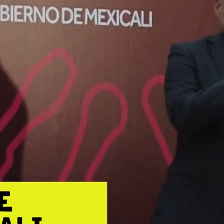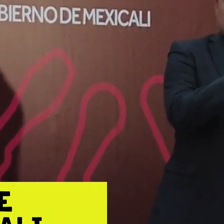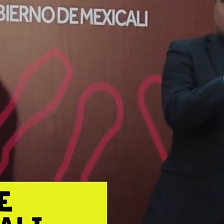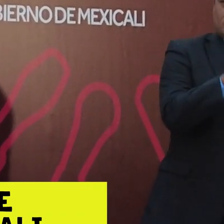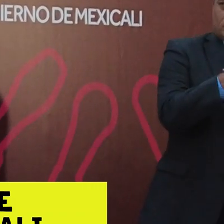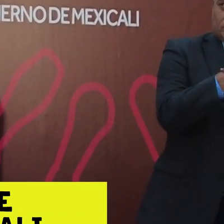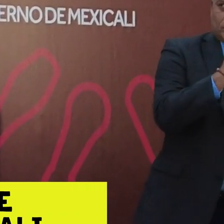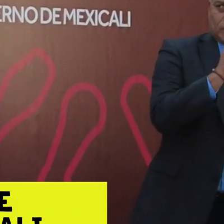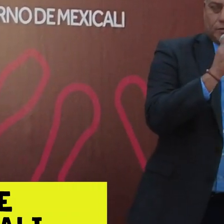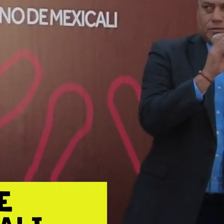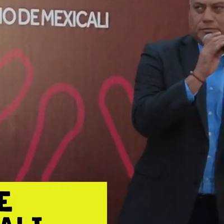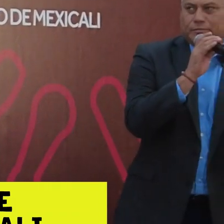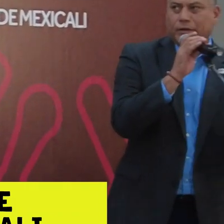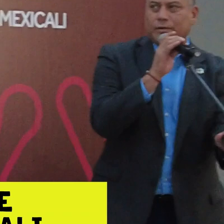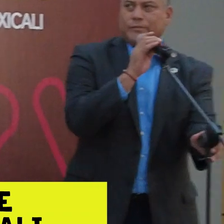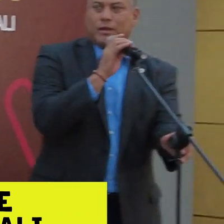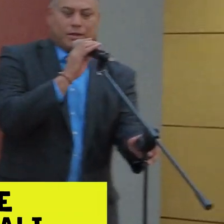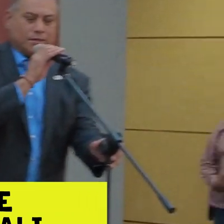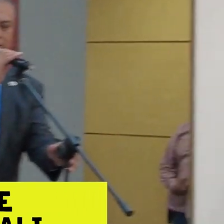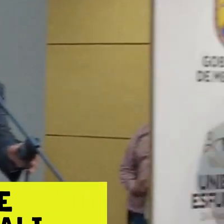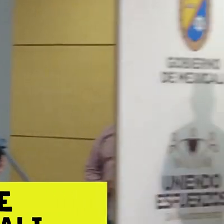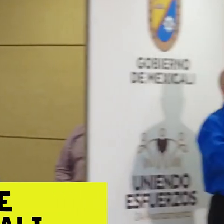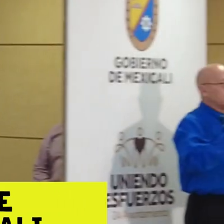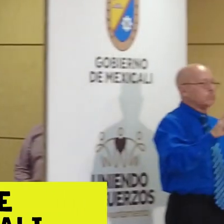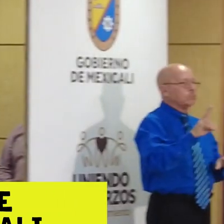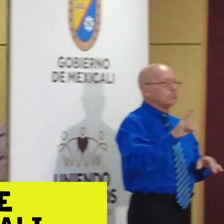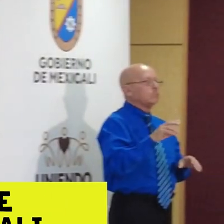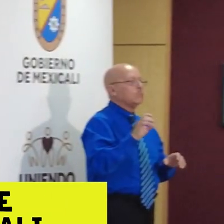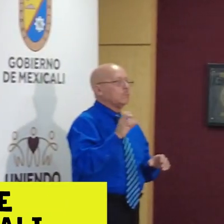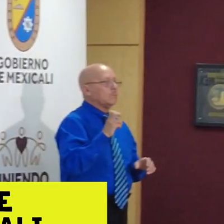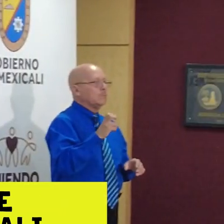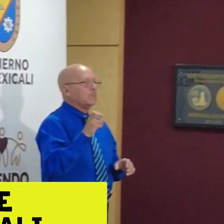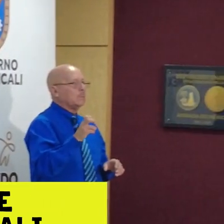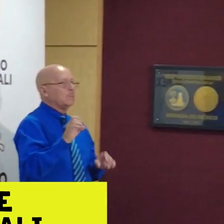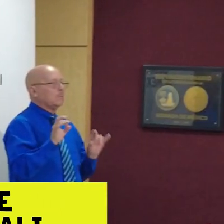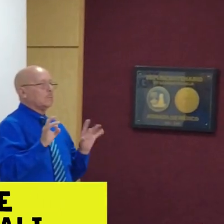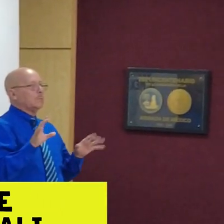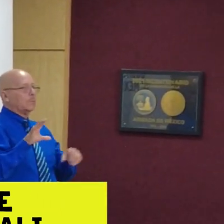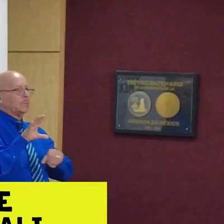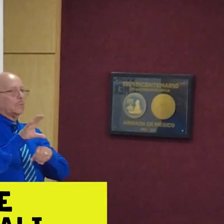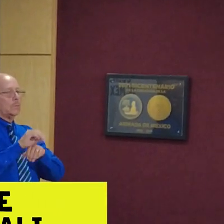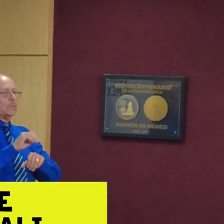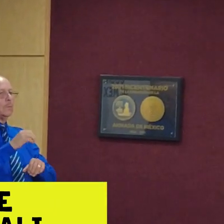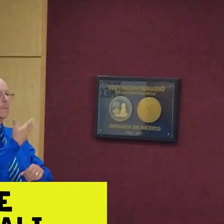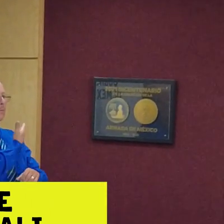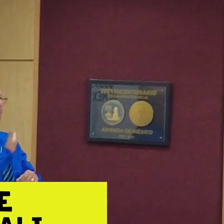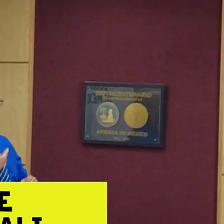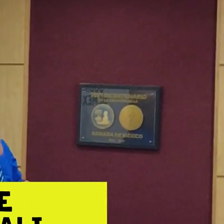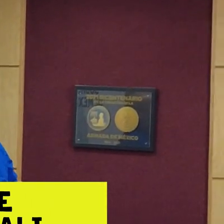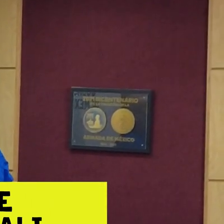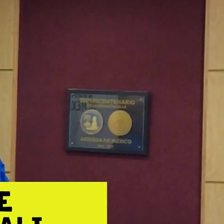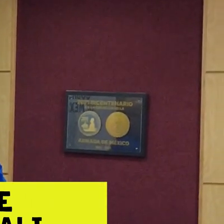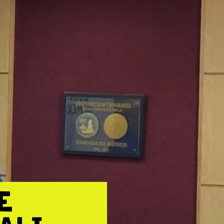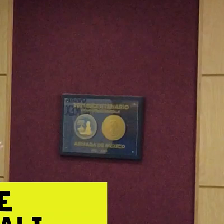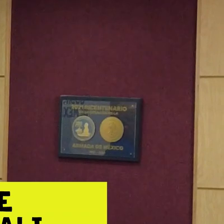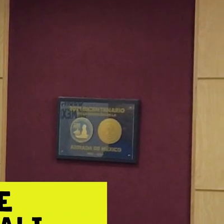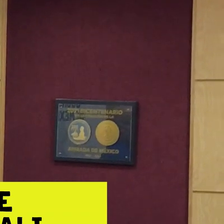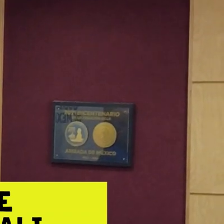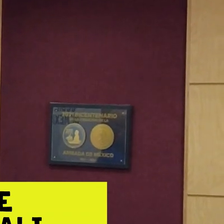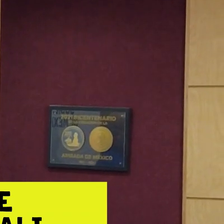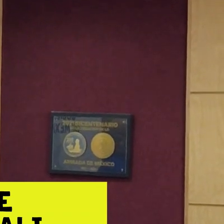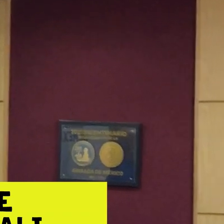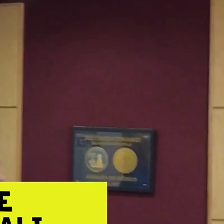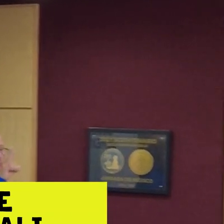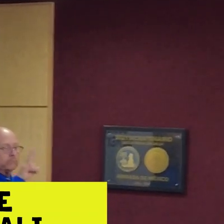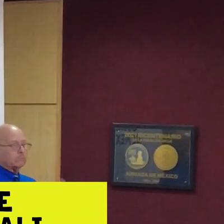específicamente, ayer, ¿cómo vio la situación ahí, director? Sí, con su permiso, presidenta municipal, efectivamente